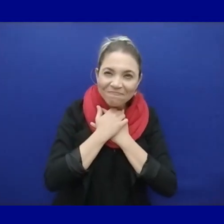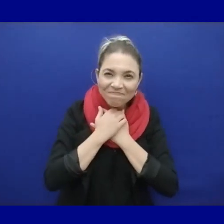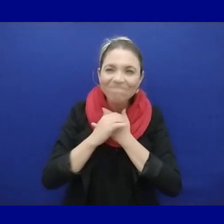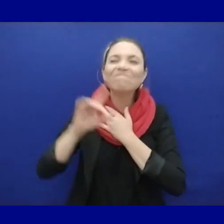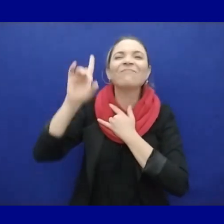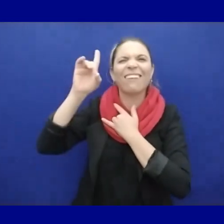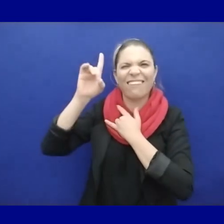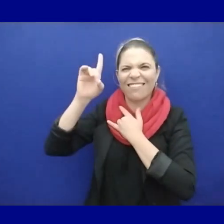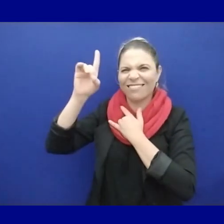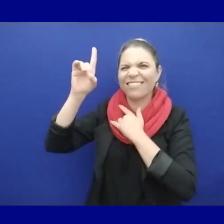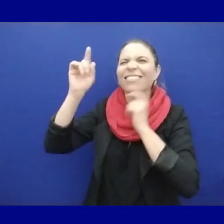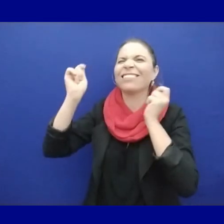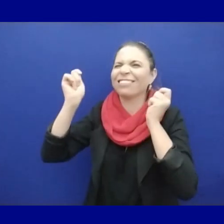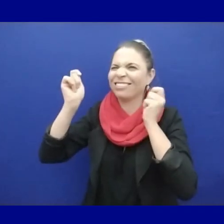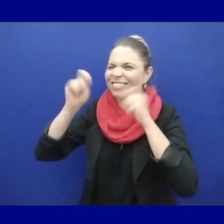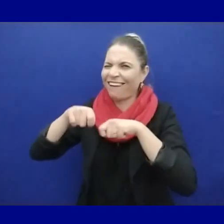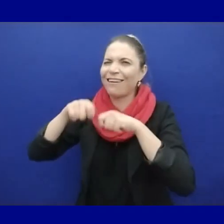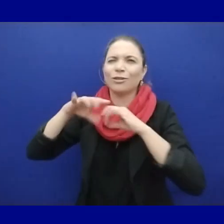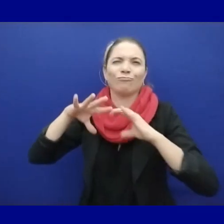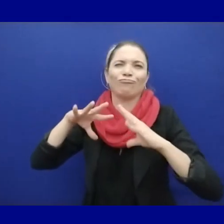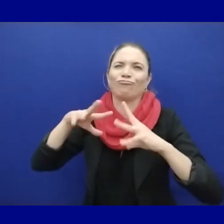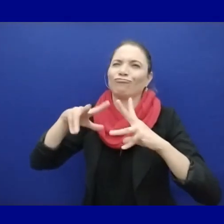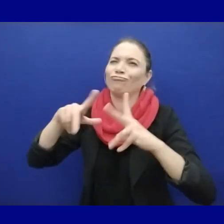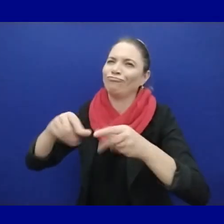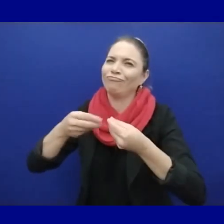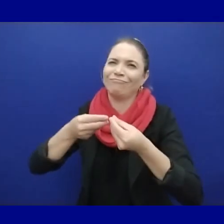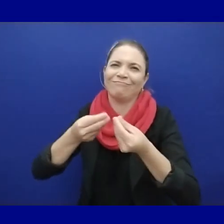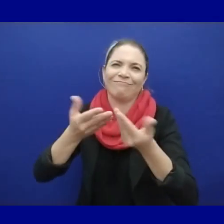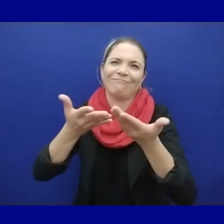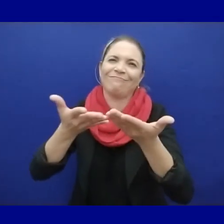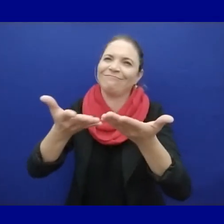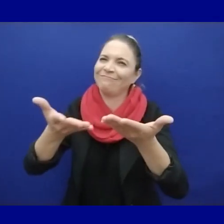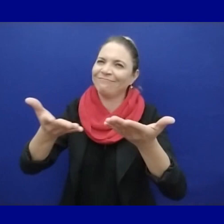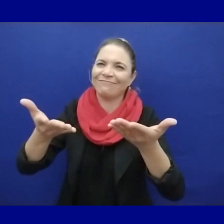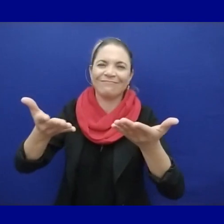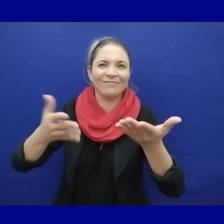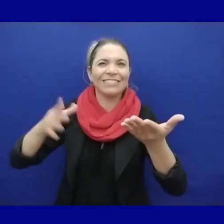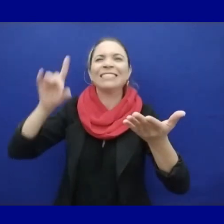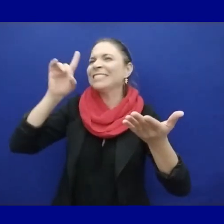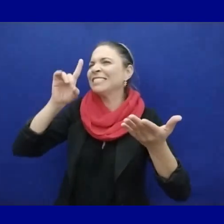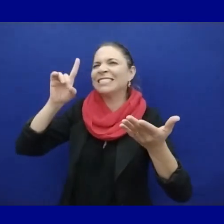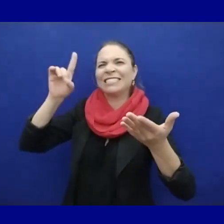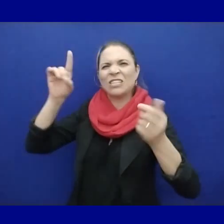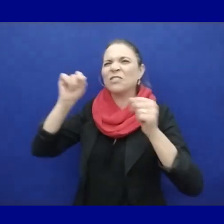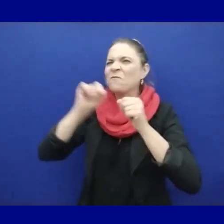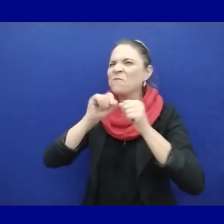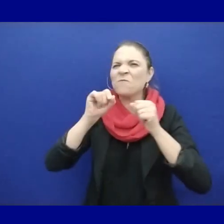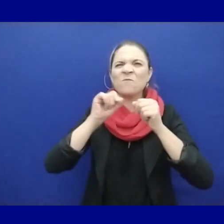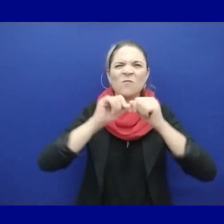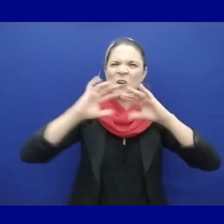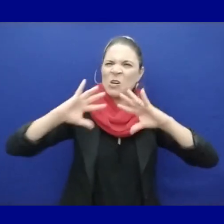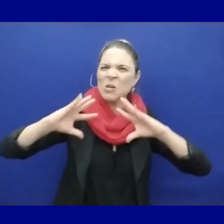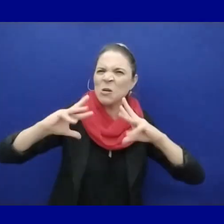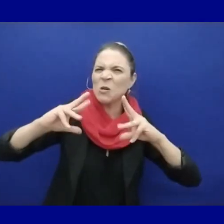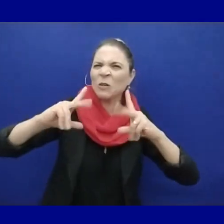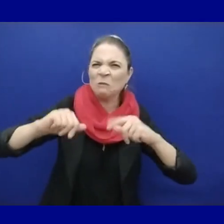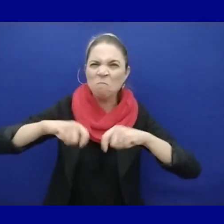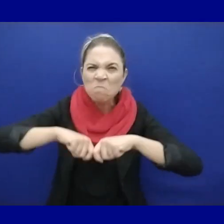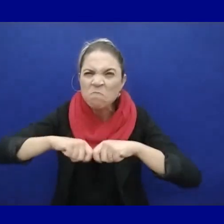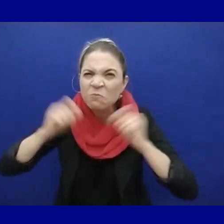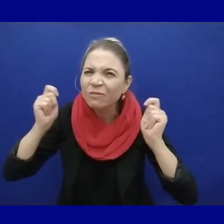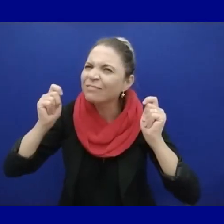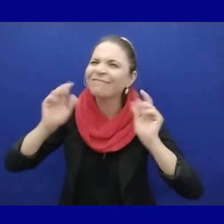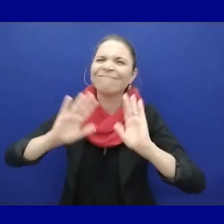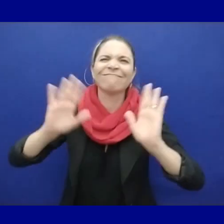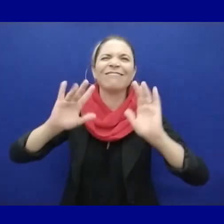Deus tudo pode, sim, pode Deus tudo pode fazer. fazer. Deus